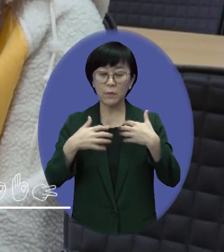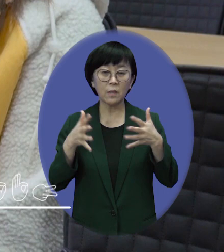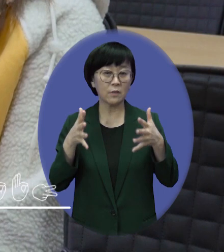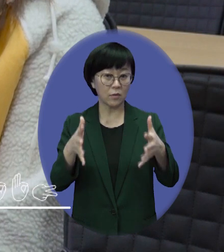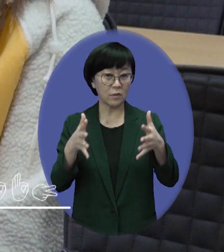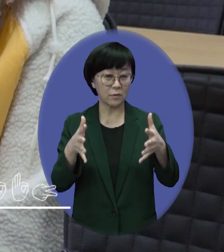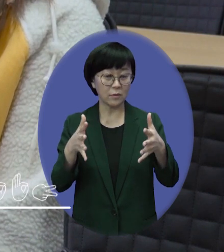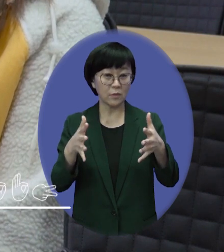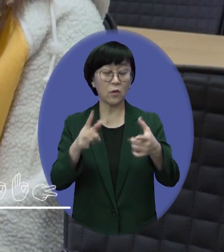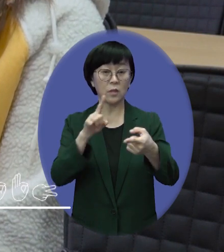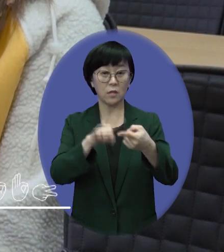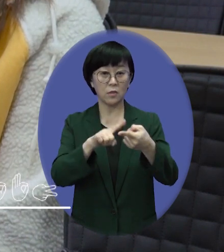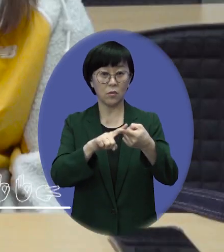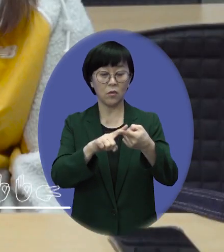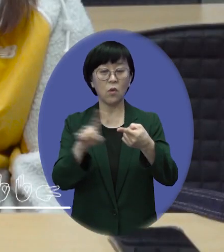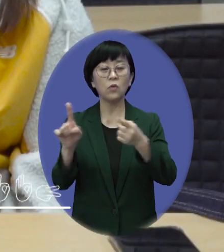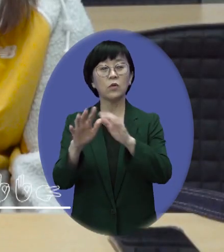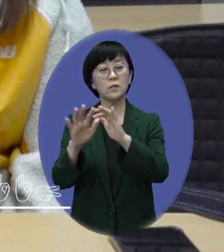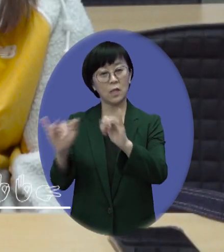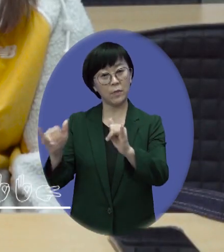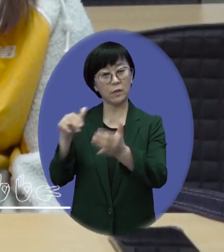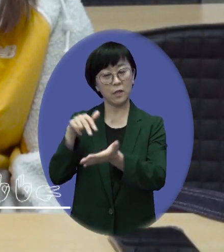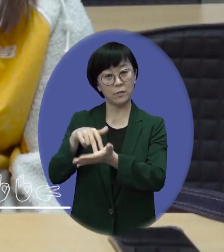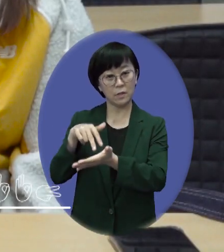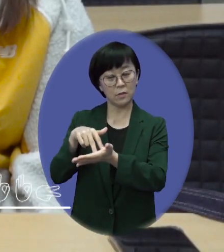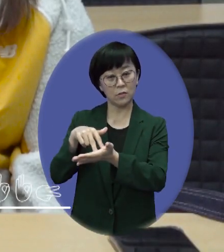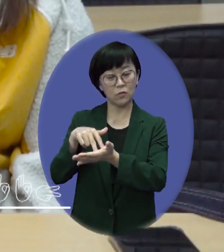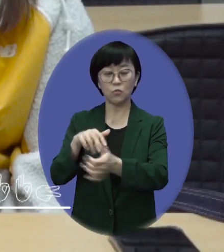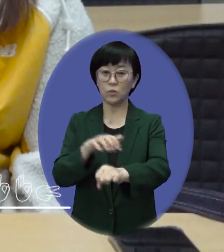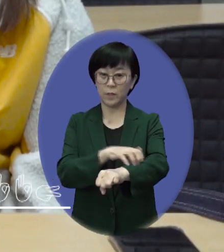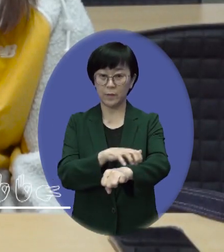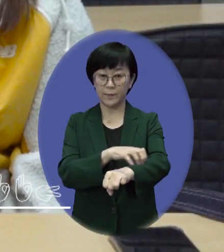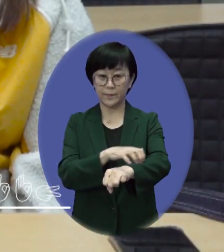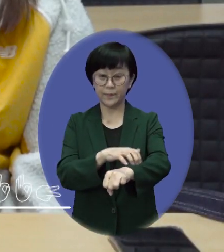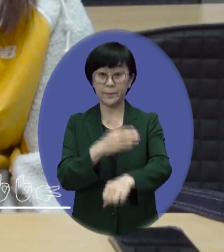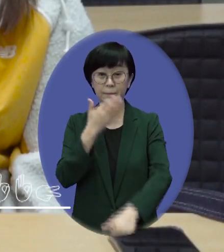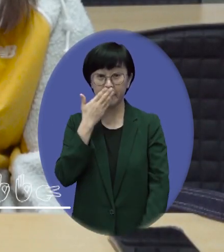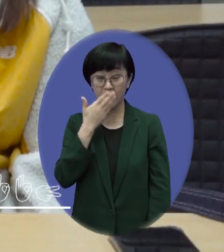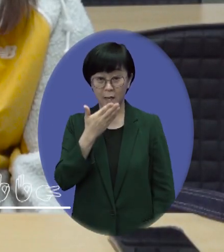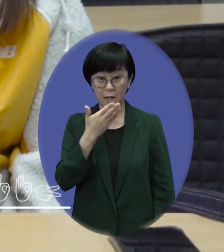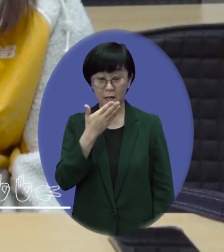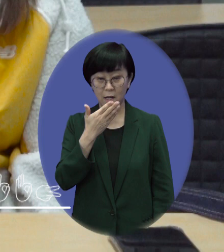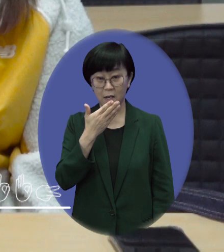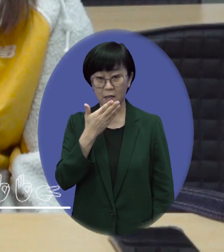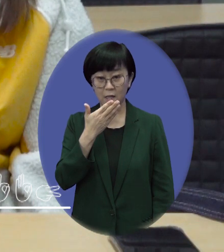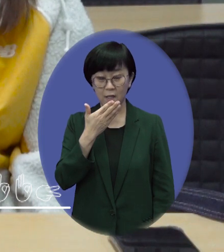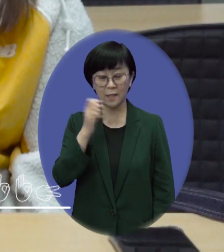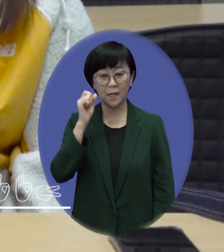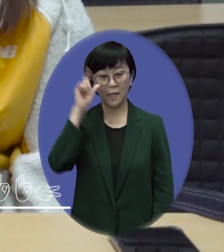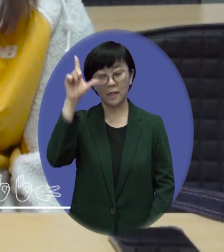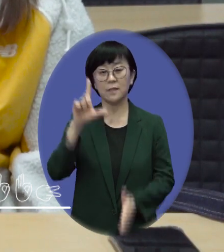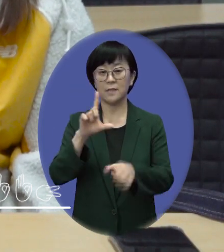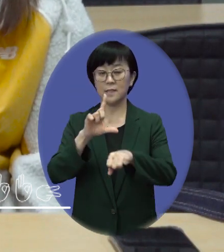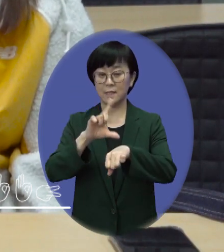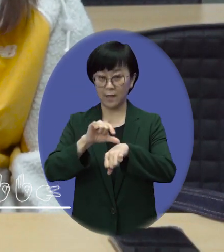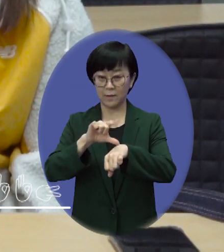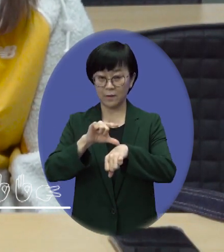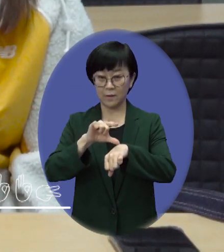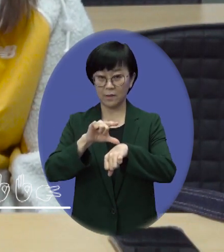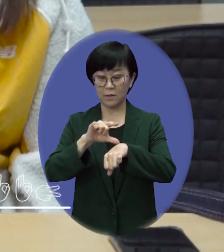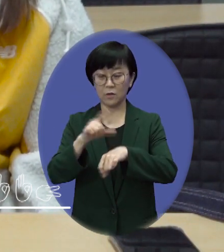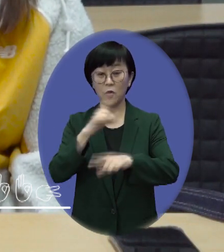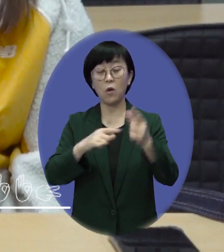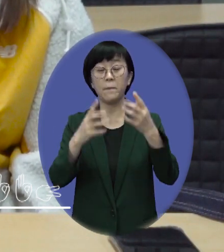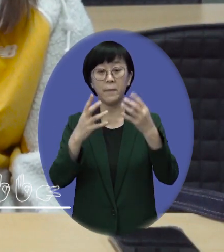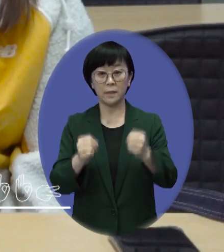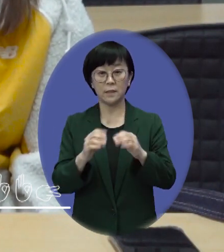재밌게 떠들고 있는 그런 것들이 어느 누군가에게는 좀 불편함이 될 수 있다는 거를 좀 깨닫는 순간이었던 것 같아요.